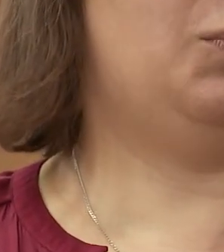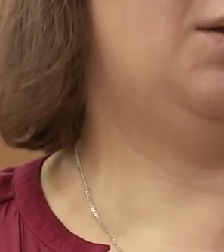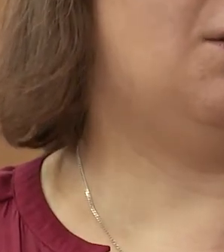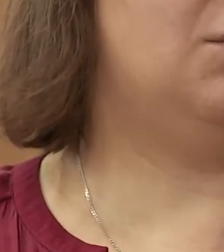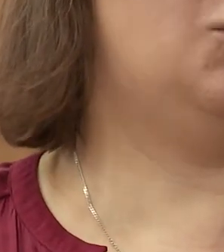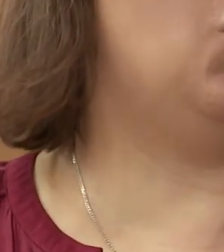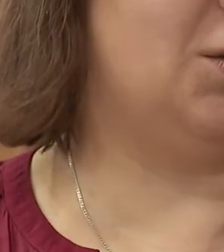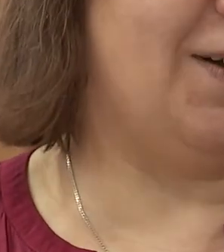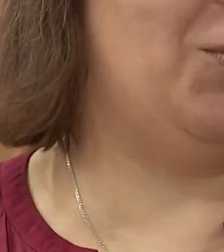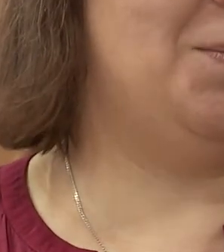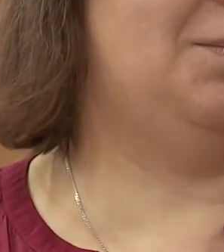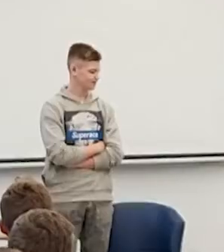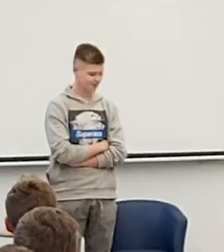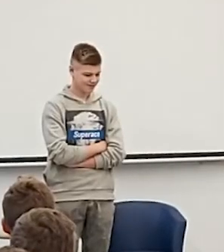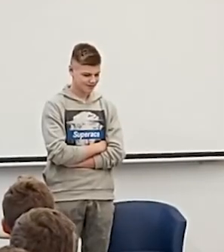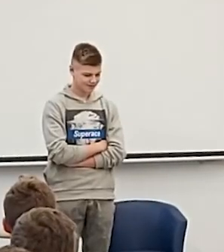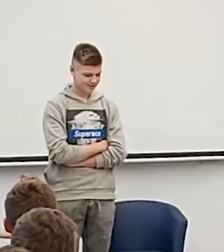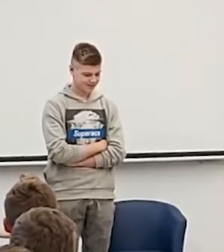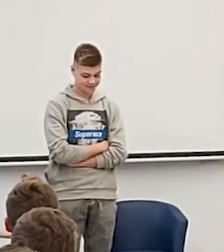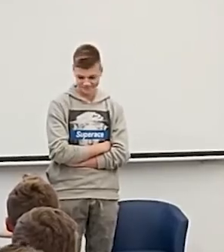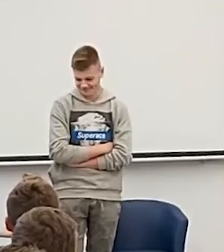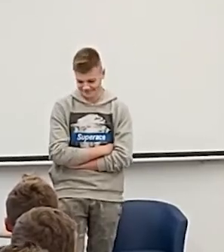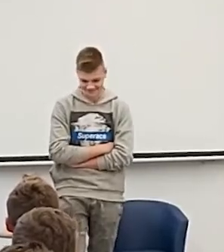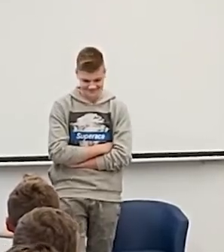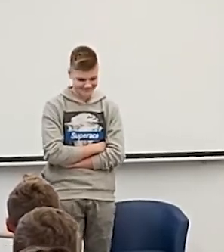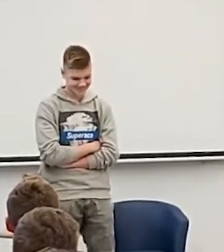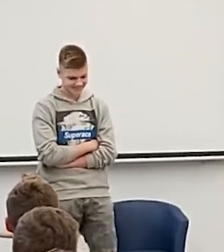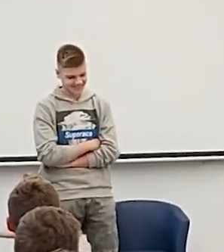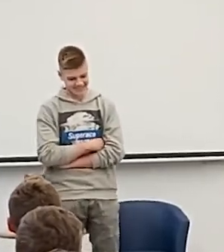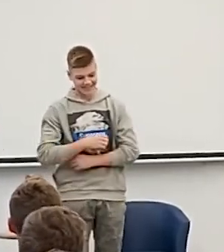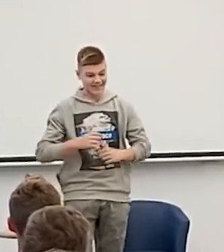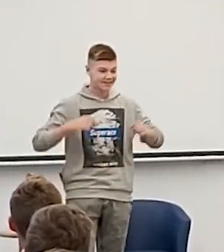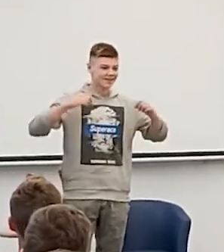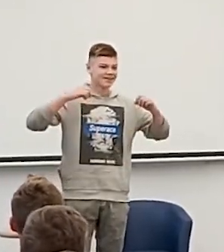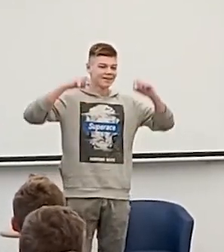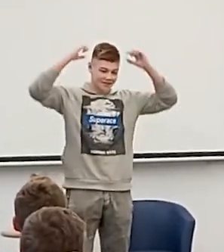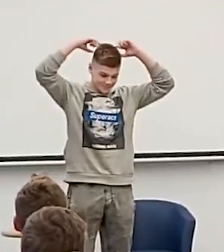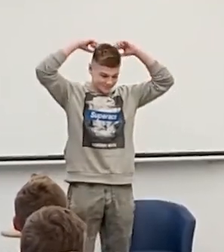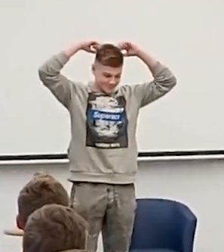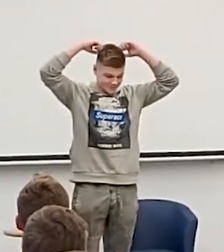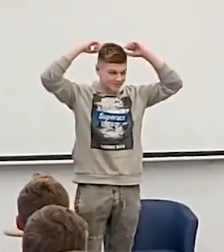będą długotrwałe. Projekt został zrealizowany we współpracy z Wrocławską Fundacją FONIS,